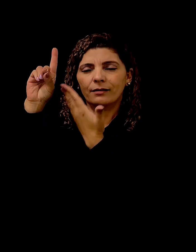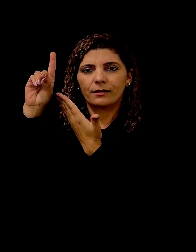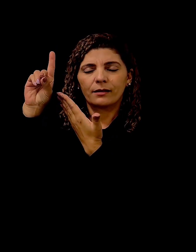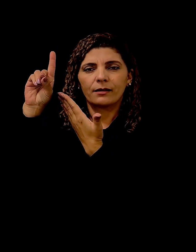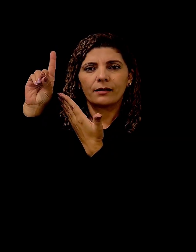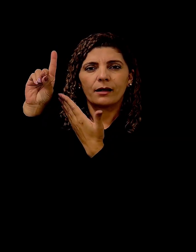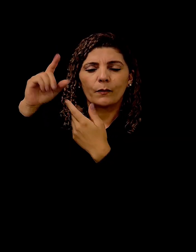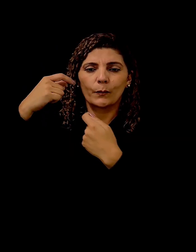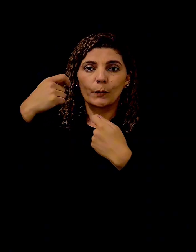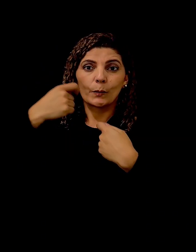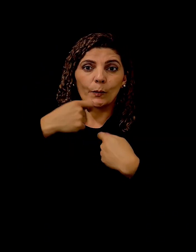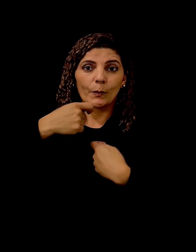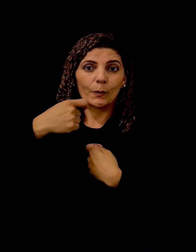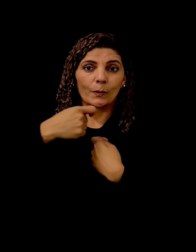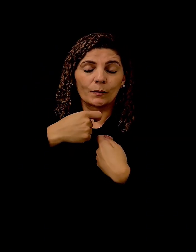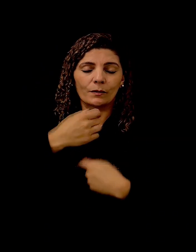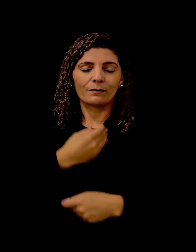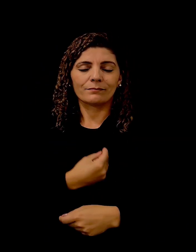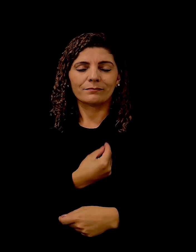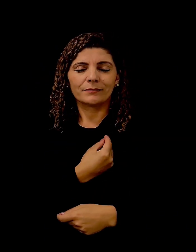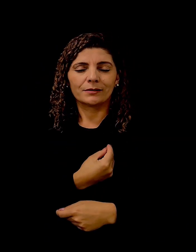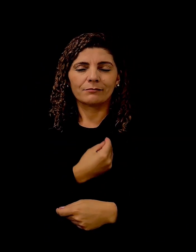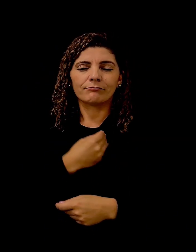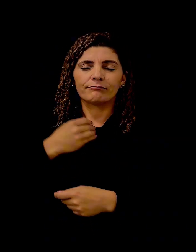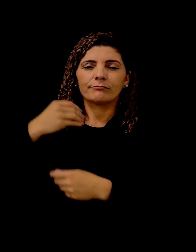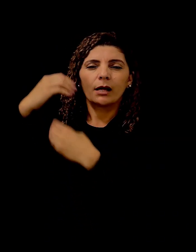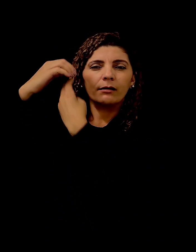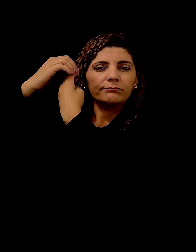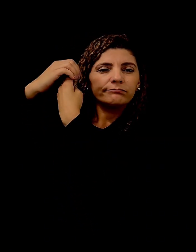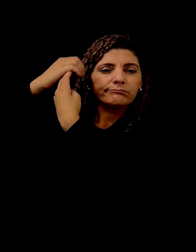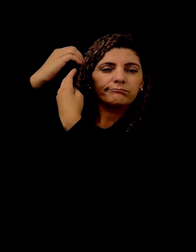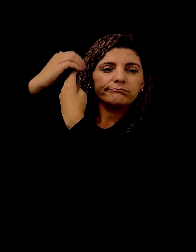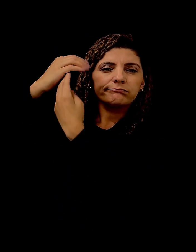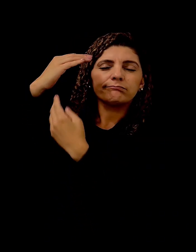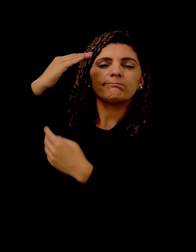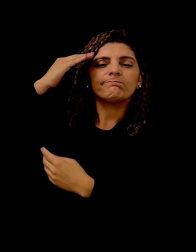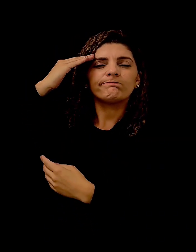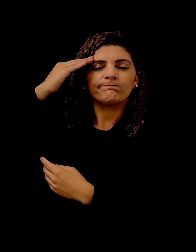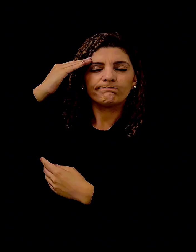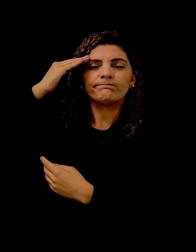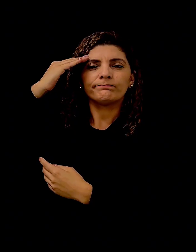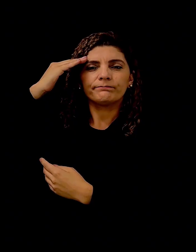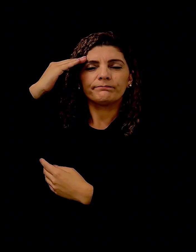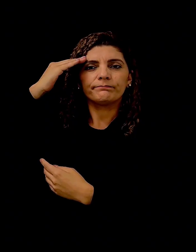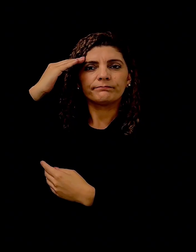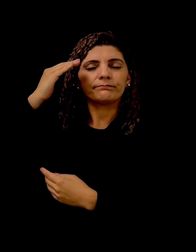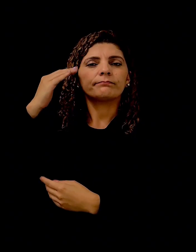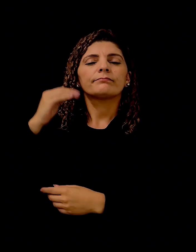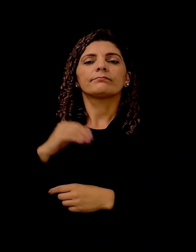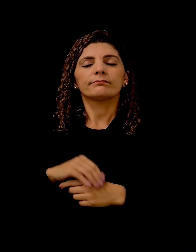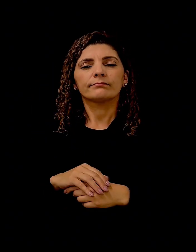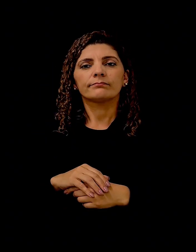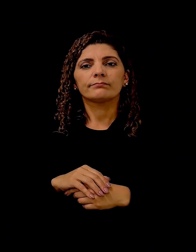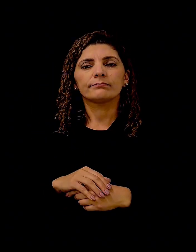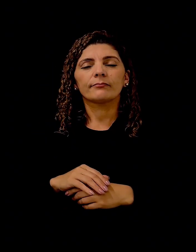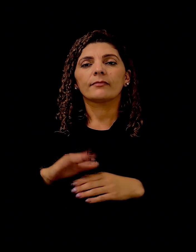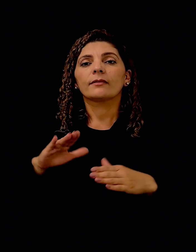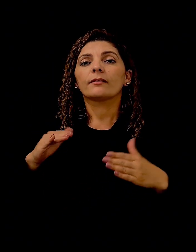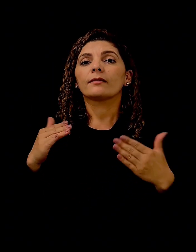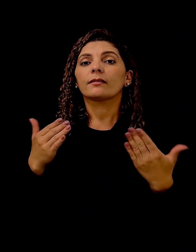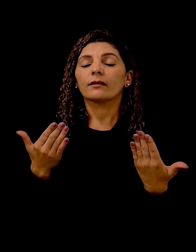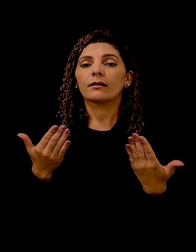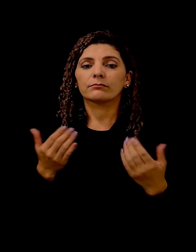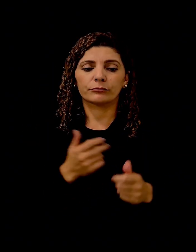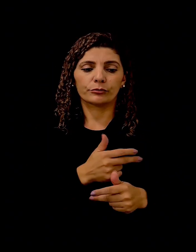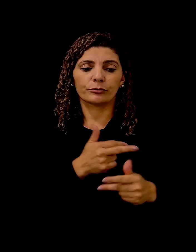na sua vida, na sua cabeça, dirigindo os seus pensamentos, os nossos pensamentos, para